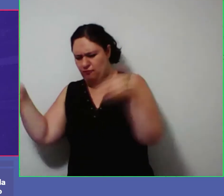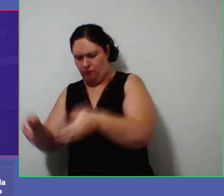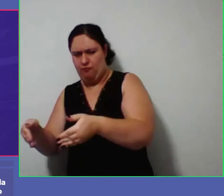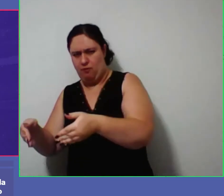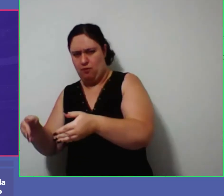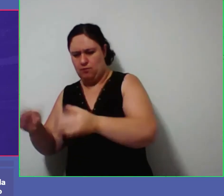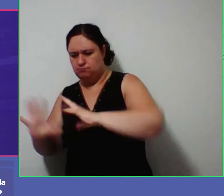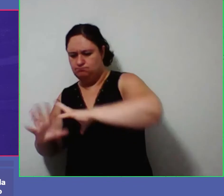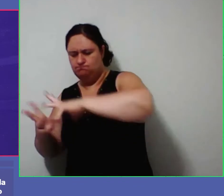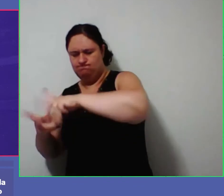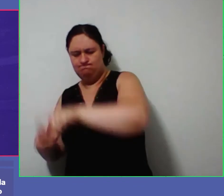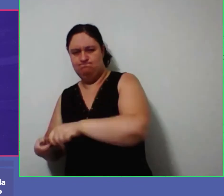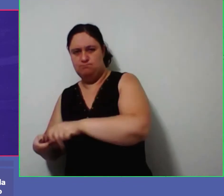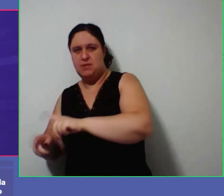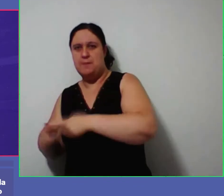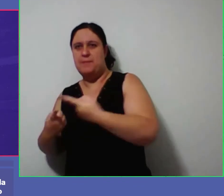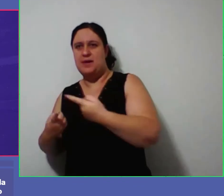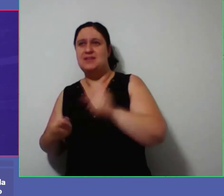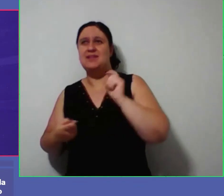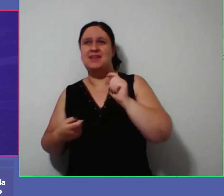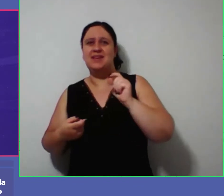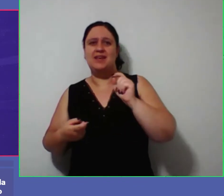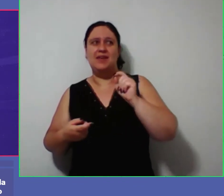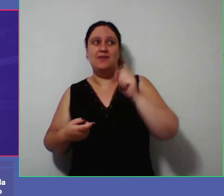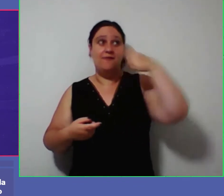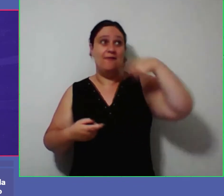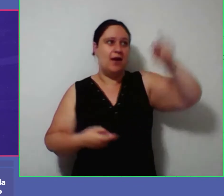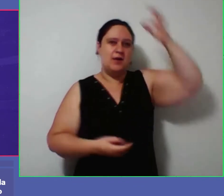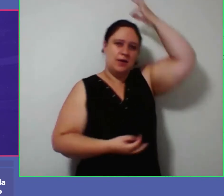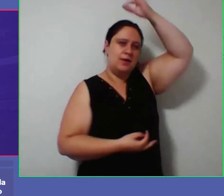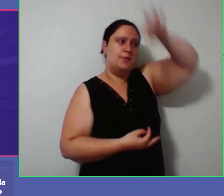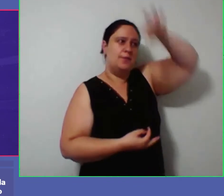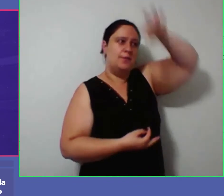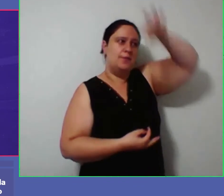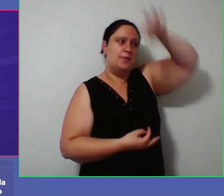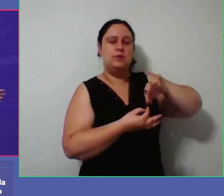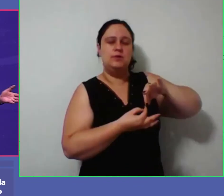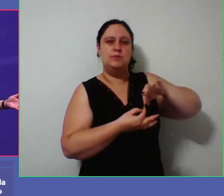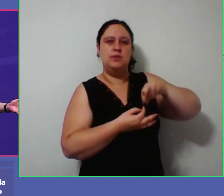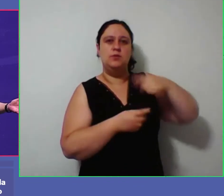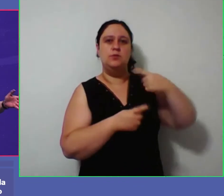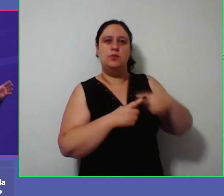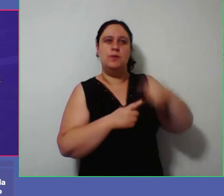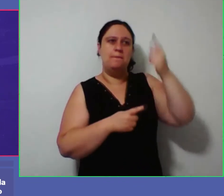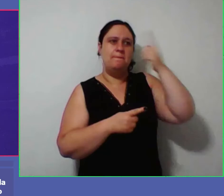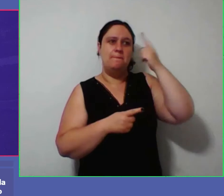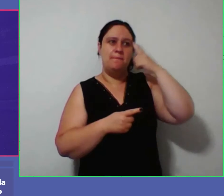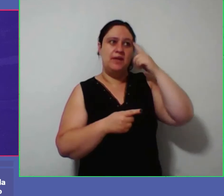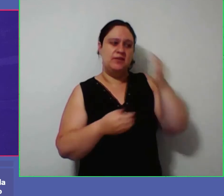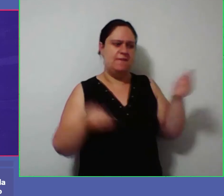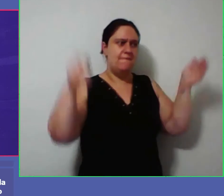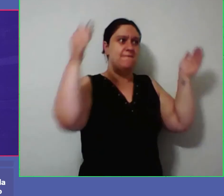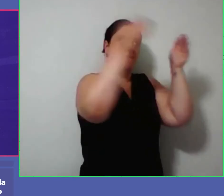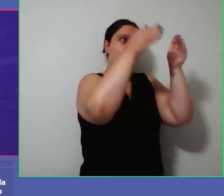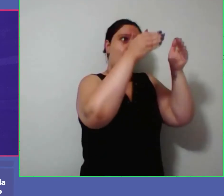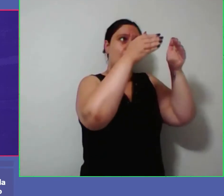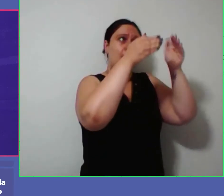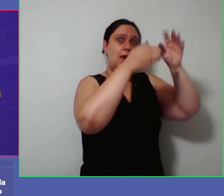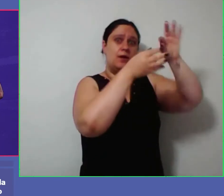para o Espírito, coloca a sua mente nas coisas do Espírito. É fácil. Daqui para frente, irmãos,